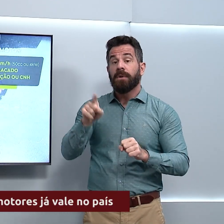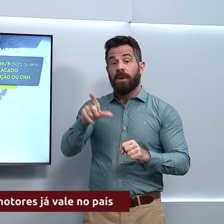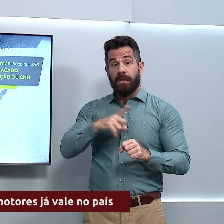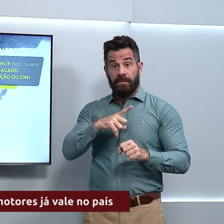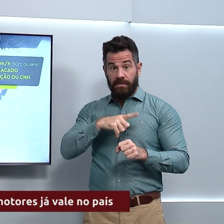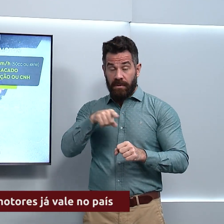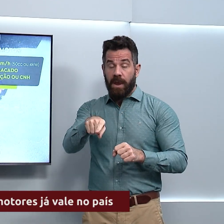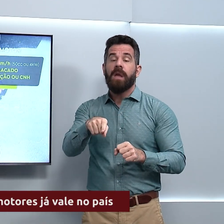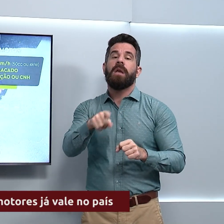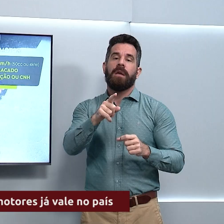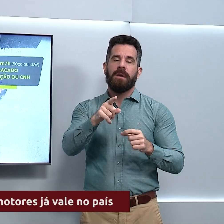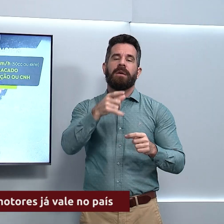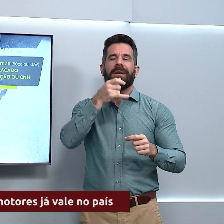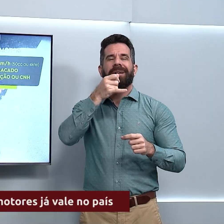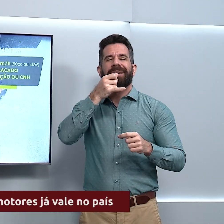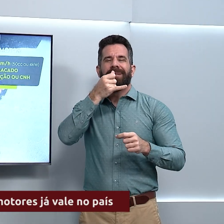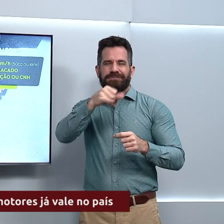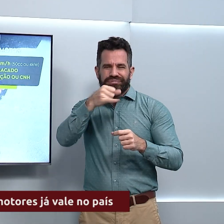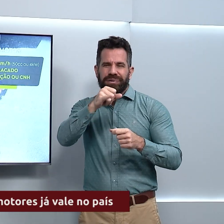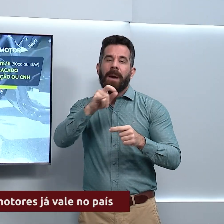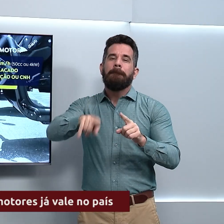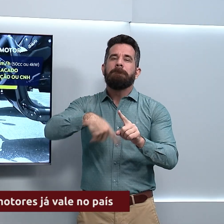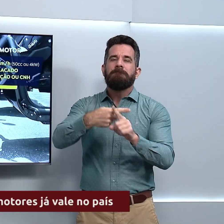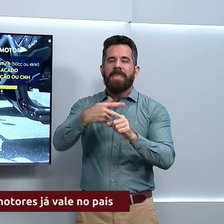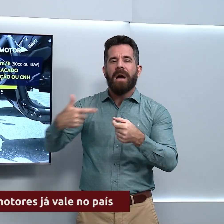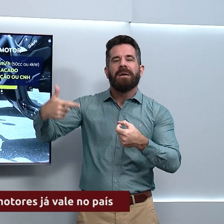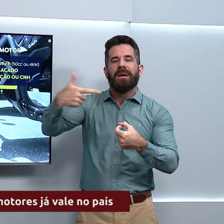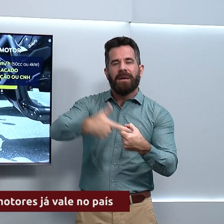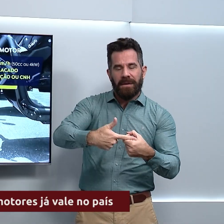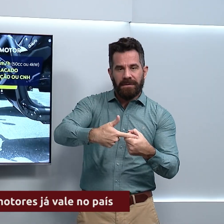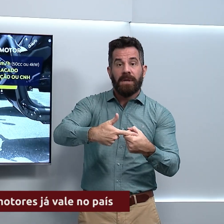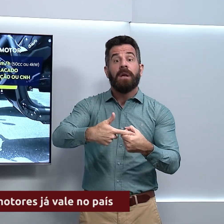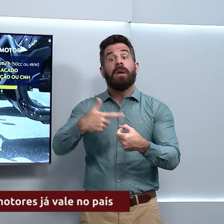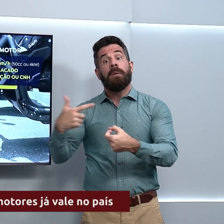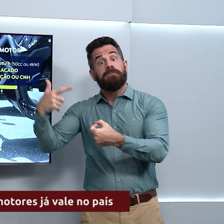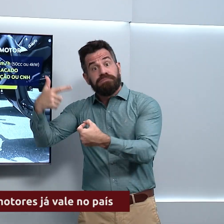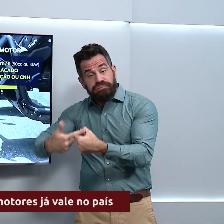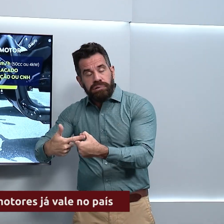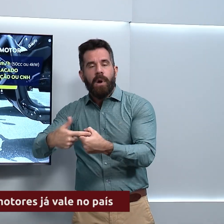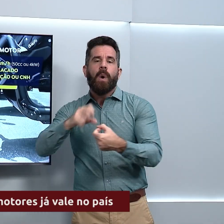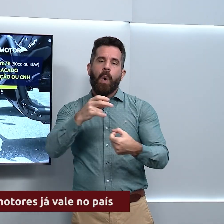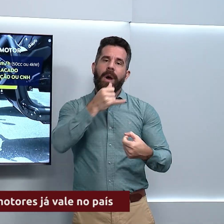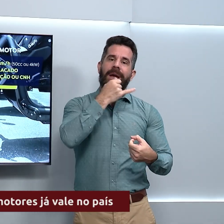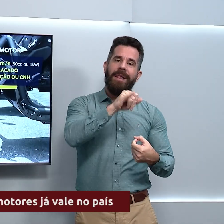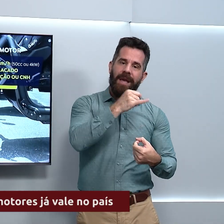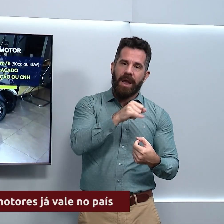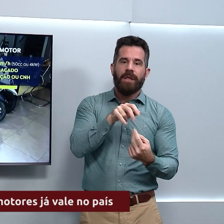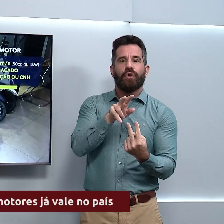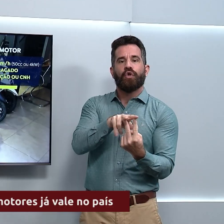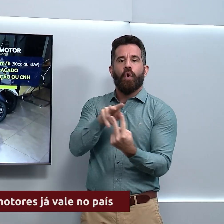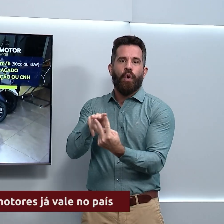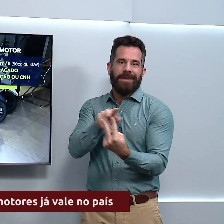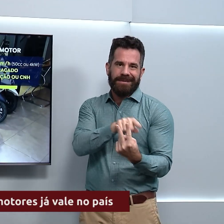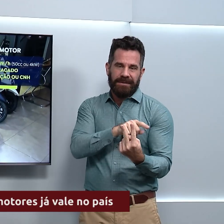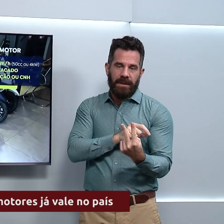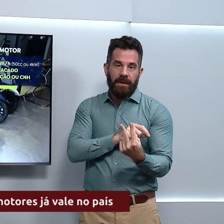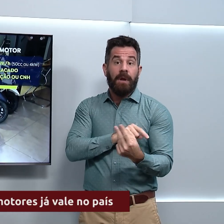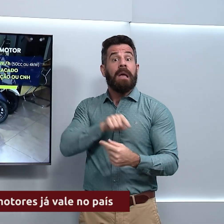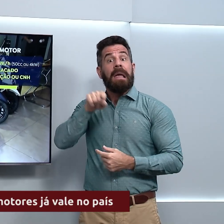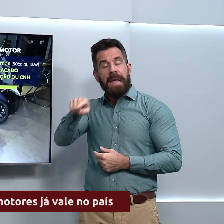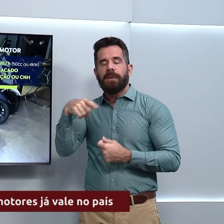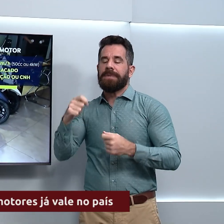combustão de até 50 cilindradas ou motor elétrico de até 4 kW. Esses precisam